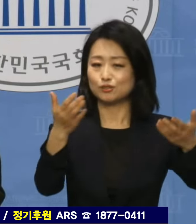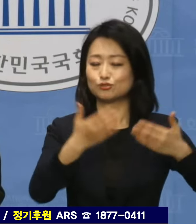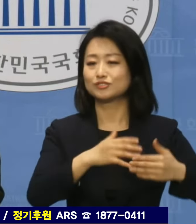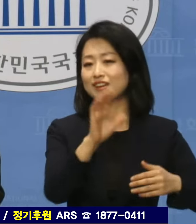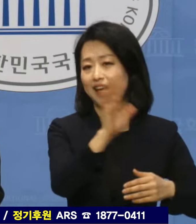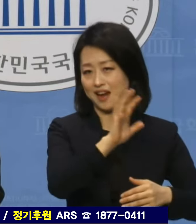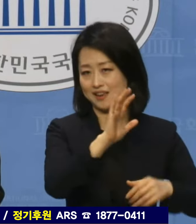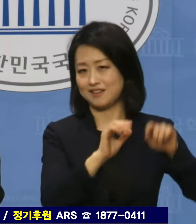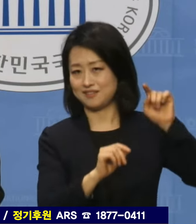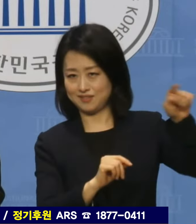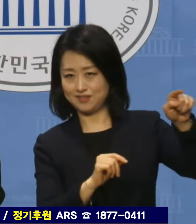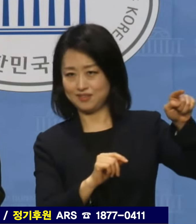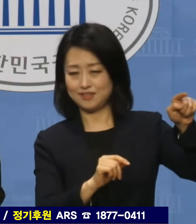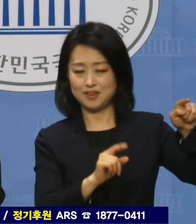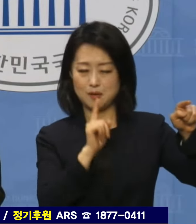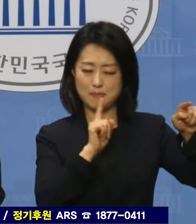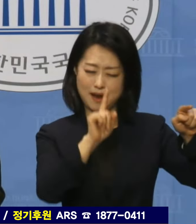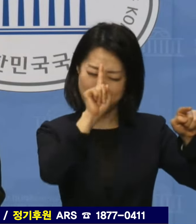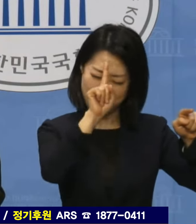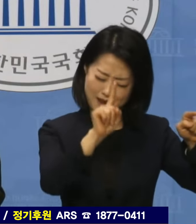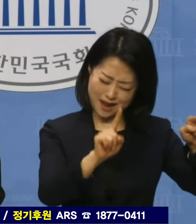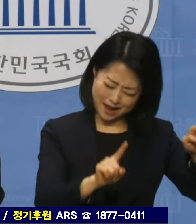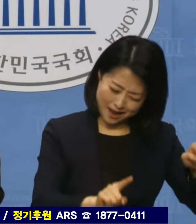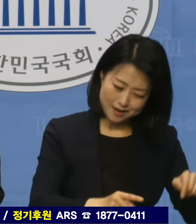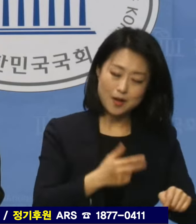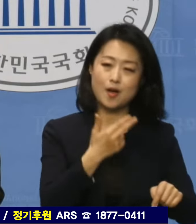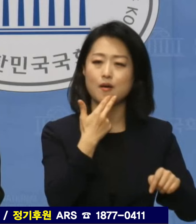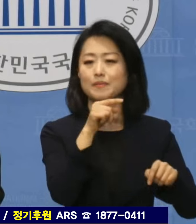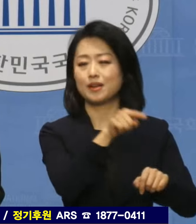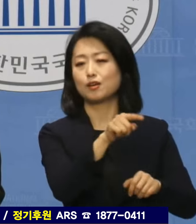민의에 대해서는 한마디 말도 없었습니다.